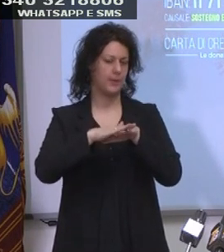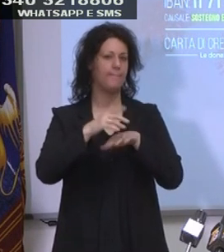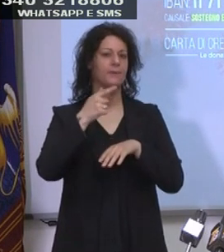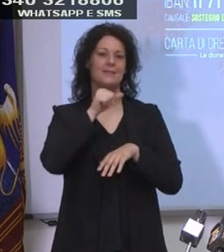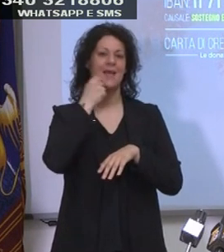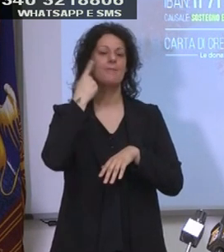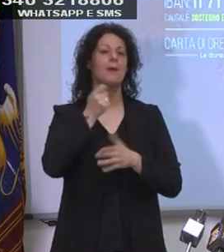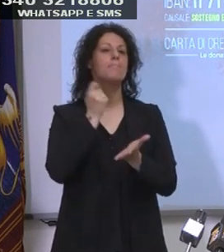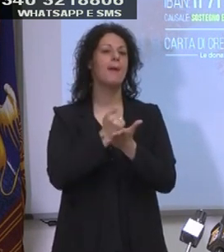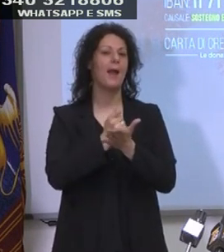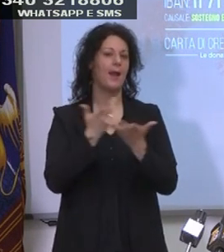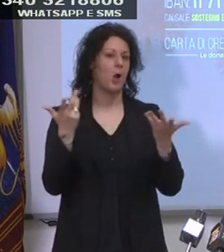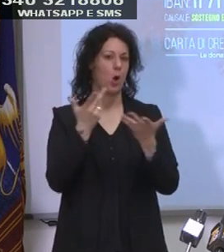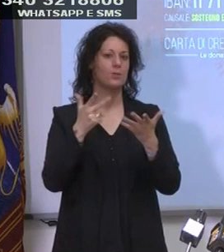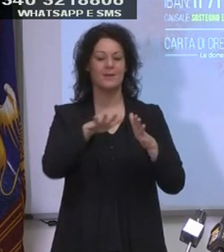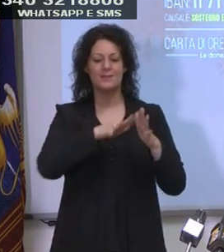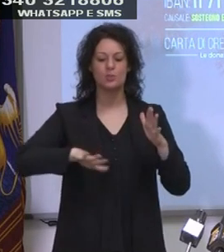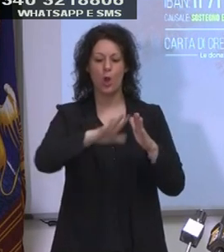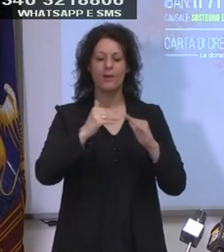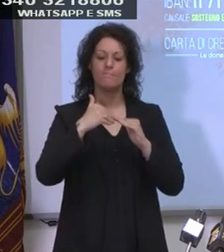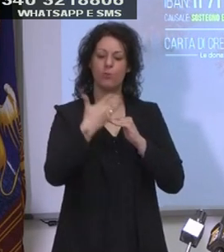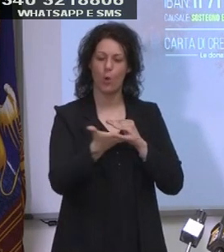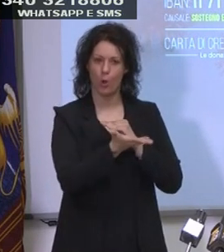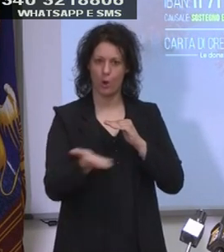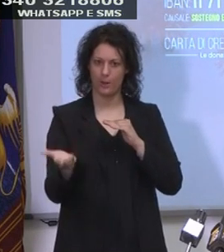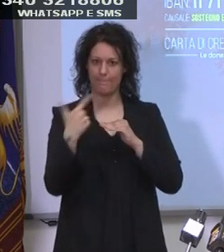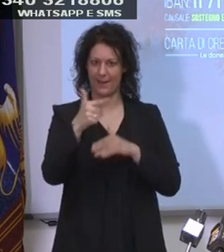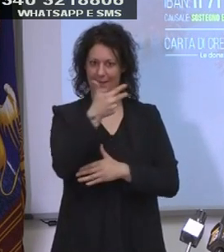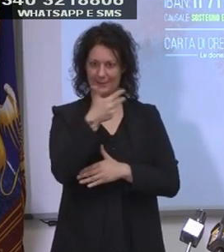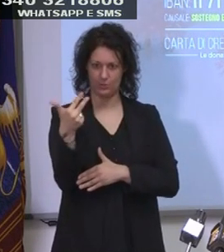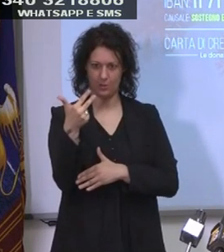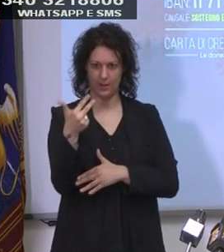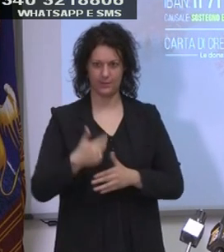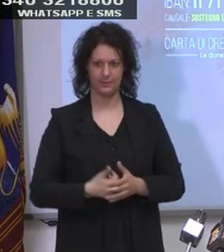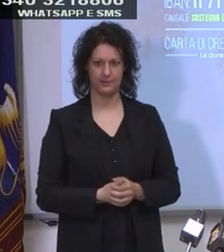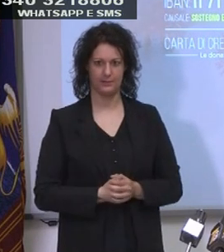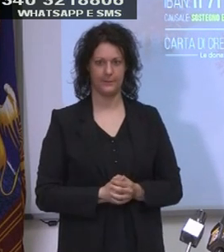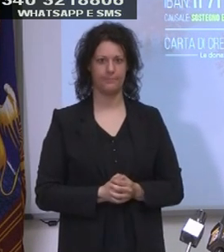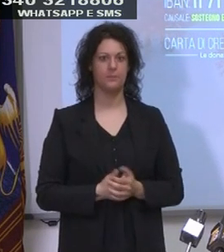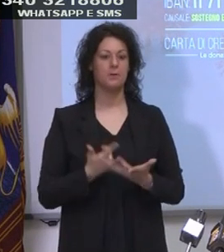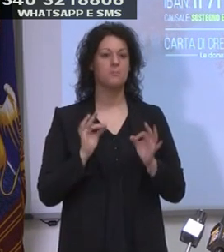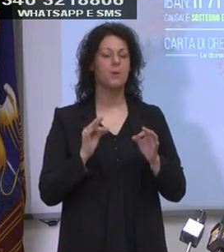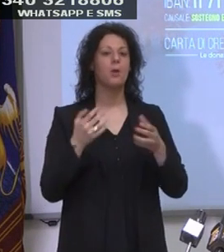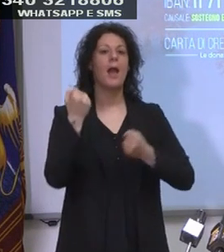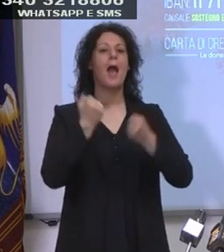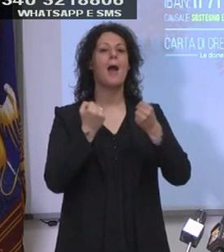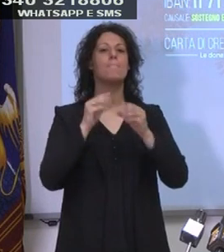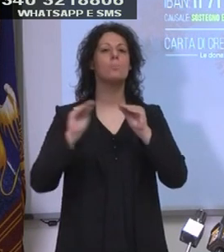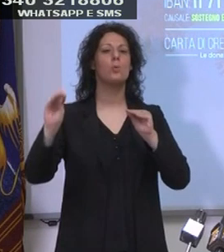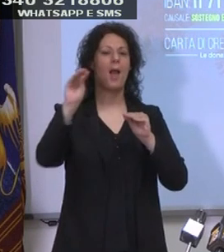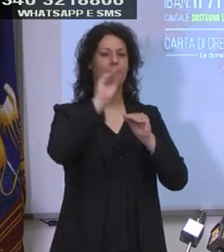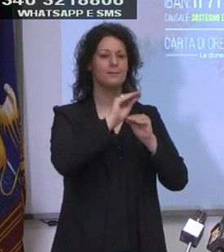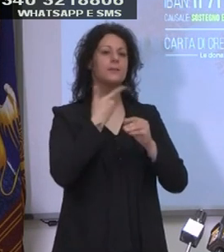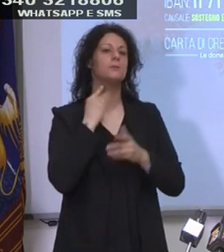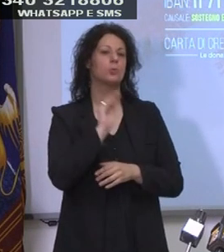i plateatici dei ristoranti. E in tal senso, questa è una domanda che ci è stata posta dagli ambulanti. La TOSAP viene data ai comuni